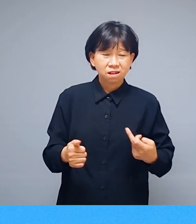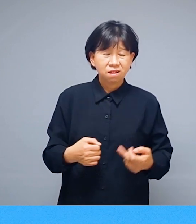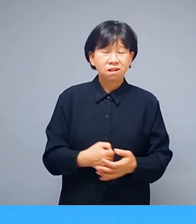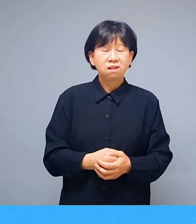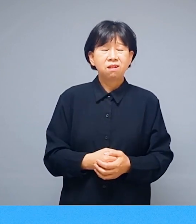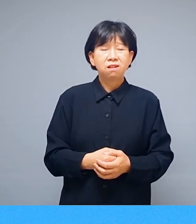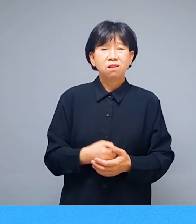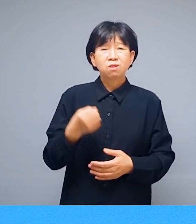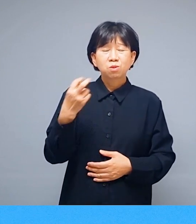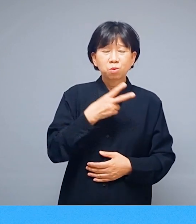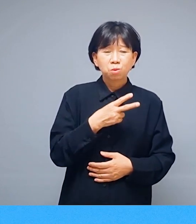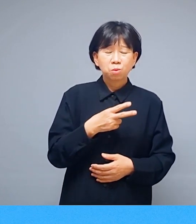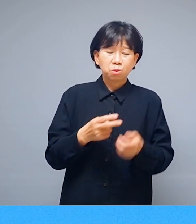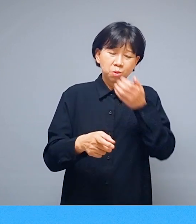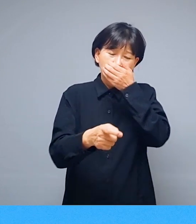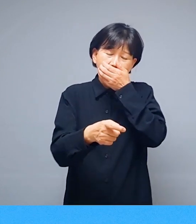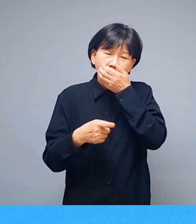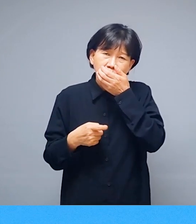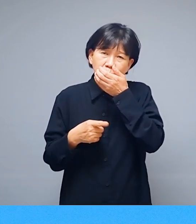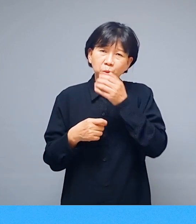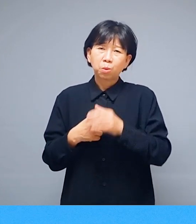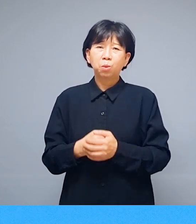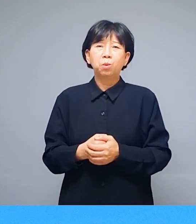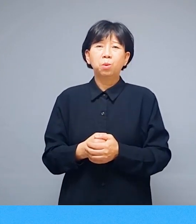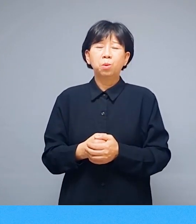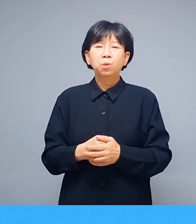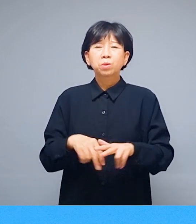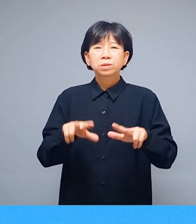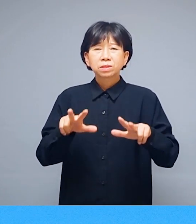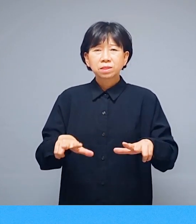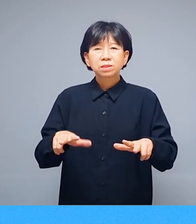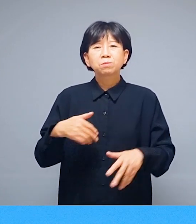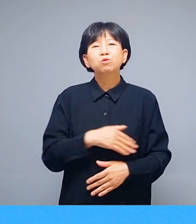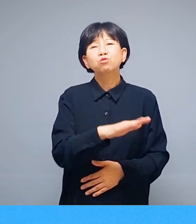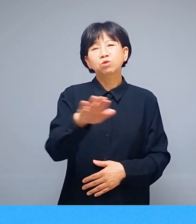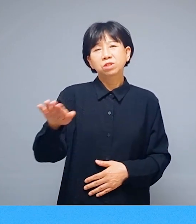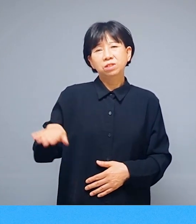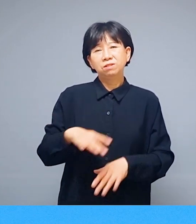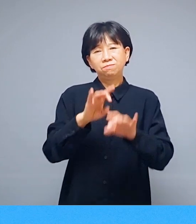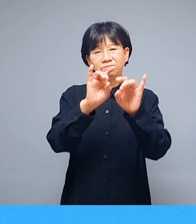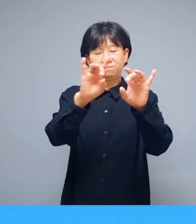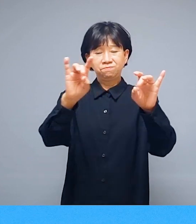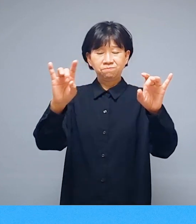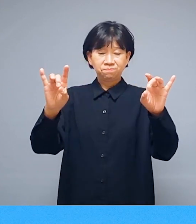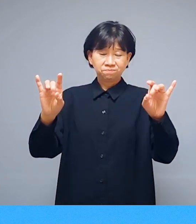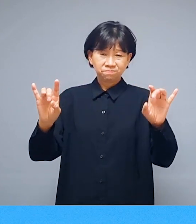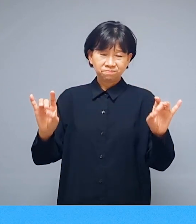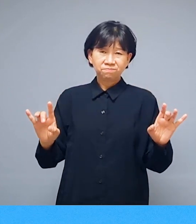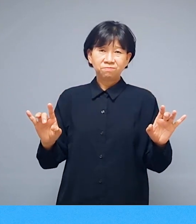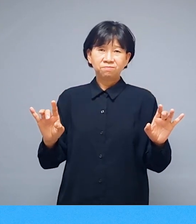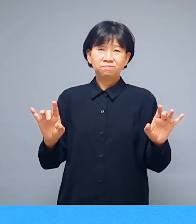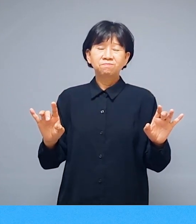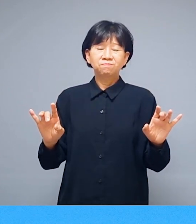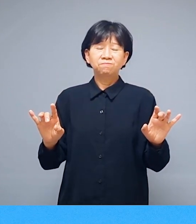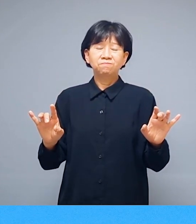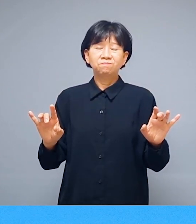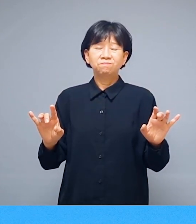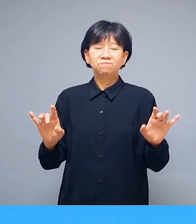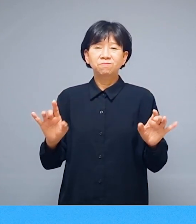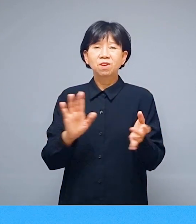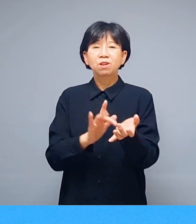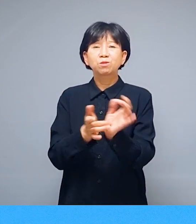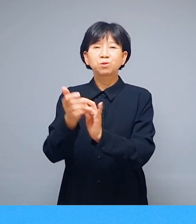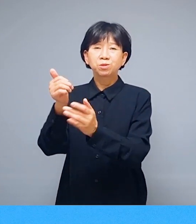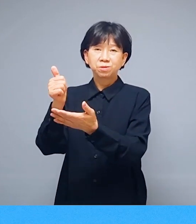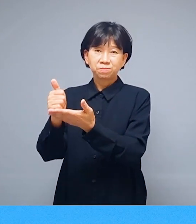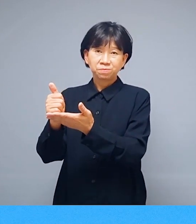옆에 있는 강도도 지금 이 자리에 앉아있는 우리 한 사람 한 사람 한 분 한 분도 여전히